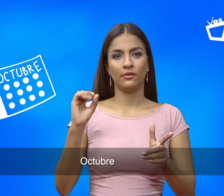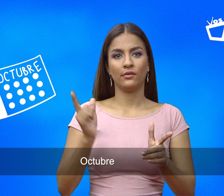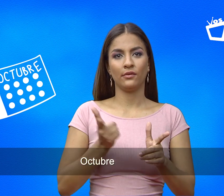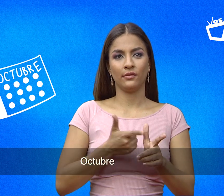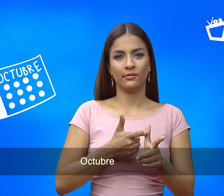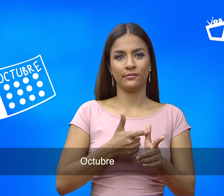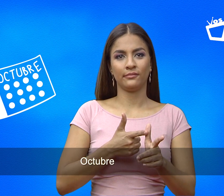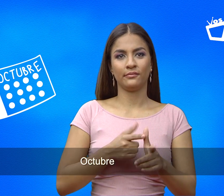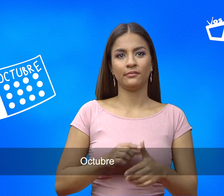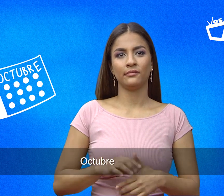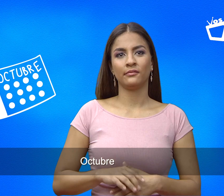octubre